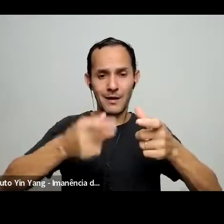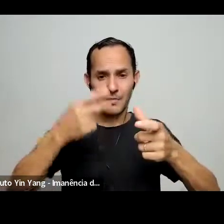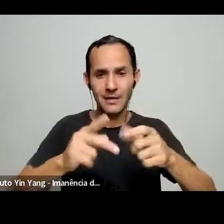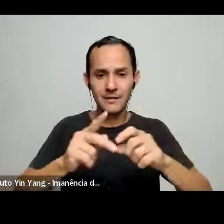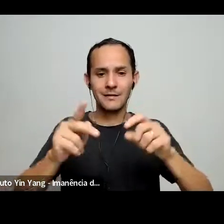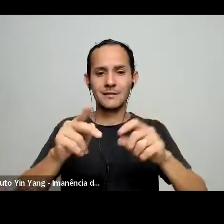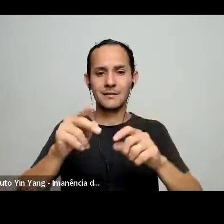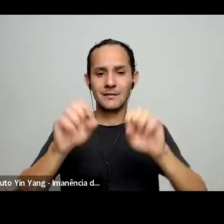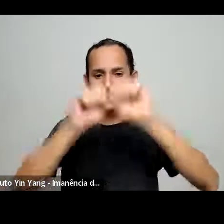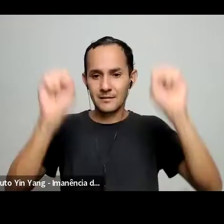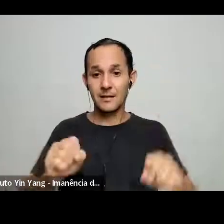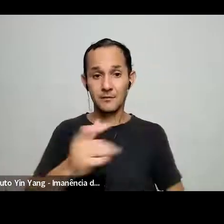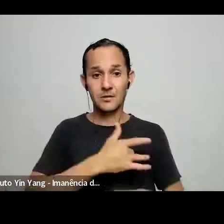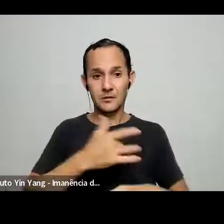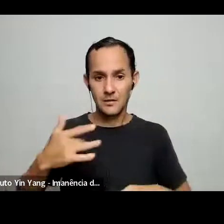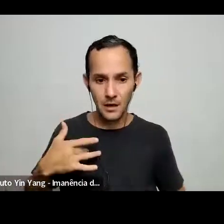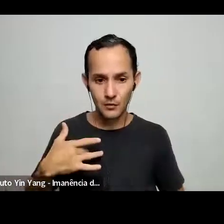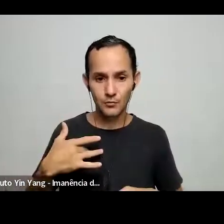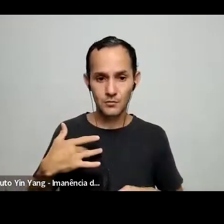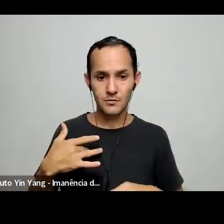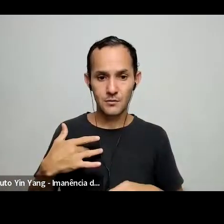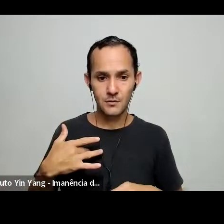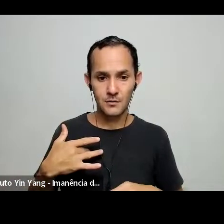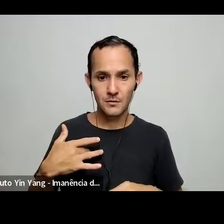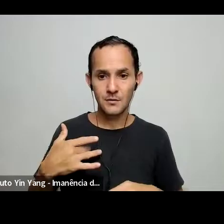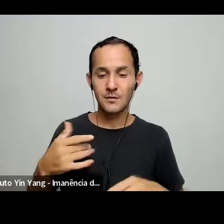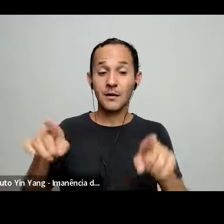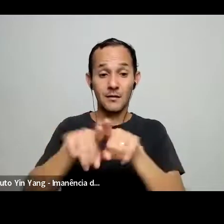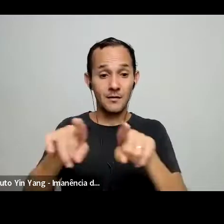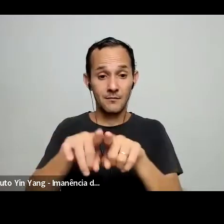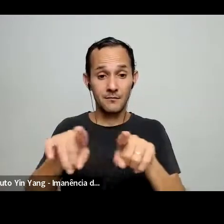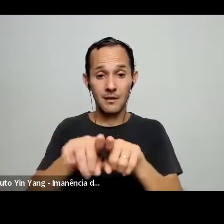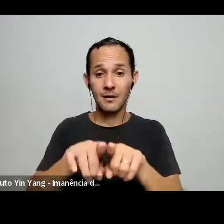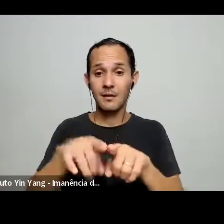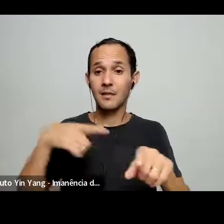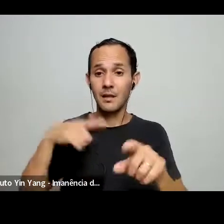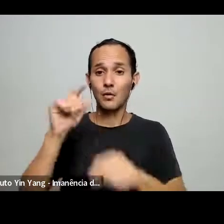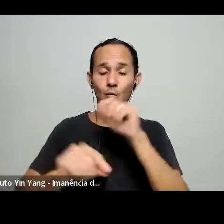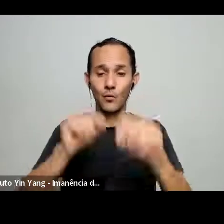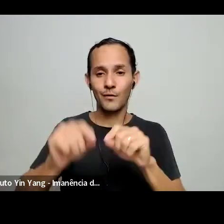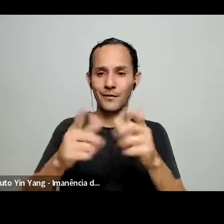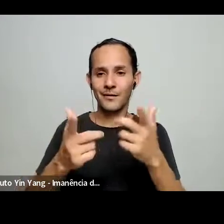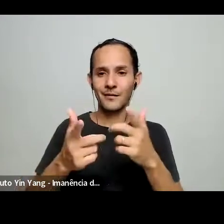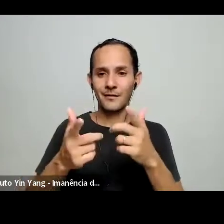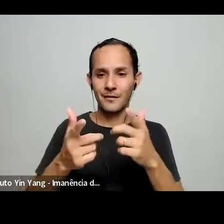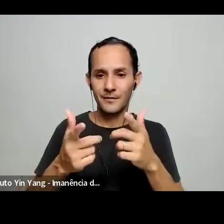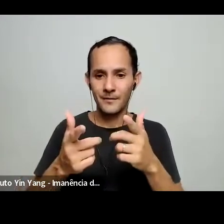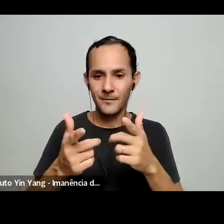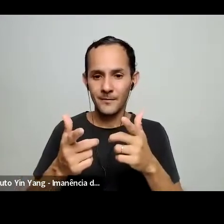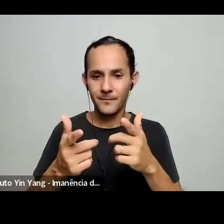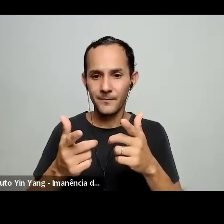saúde de ponta nos últimos 30 anos, né, além disso, ele está entre esses 170 estados